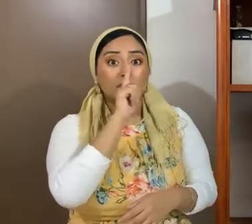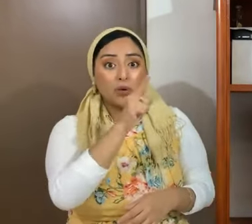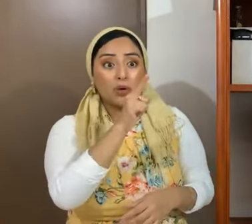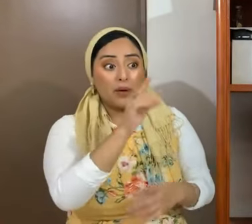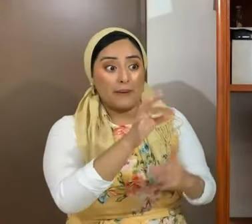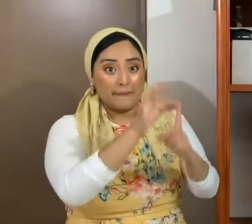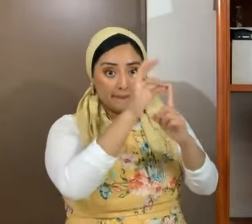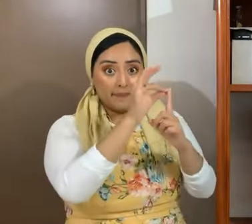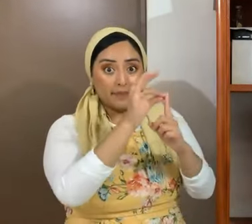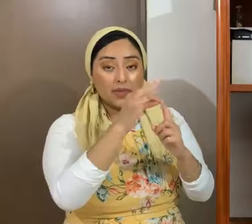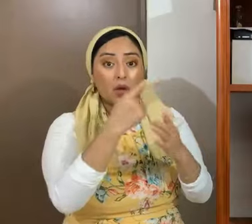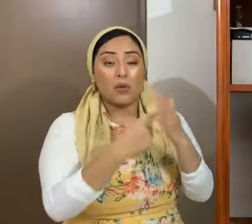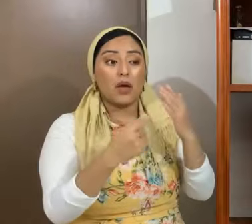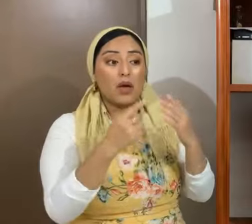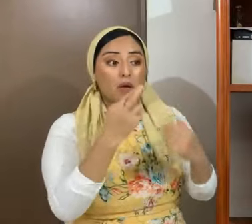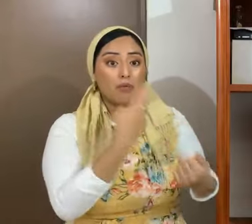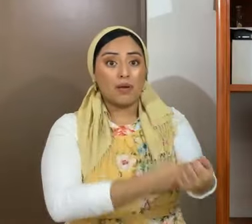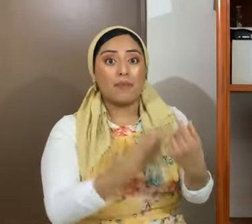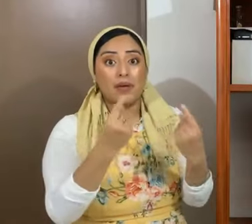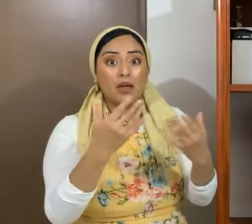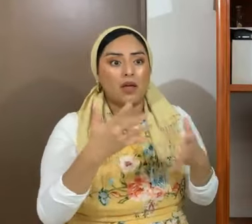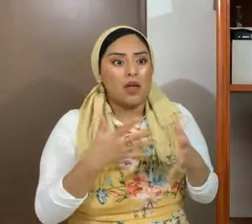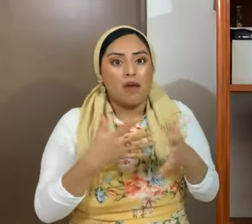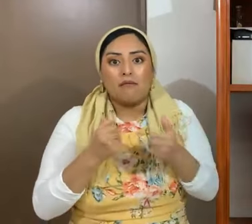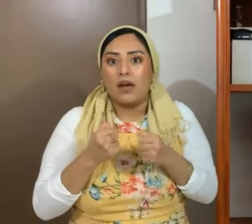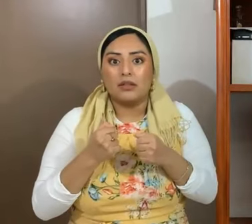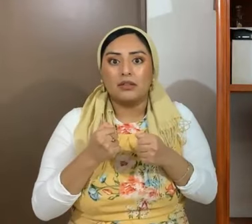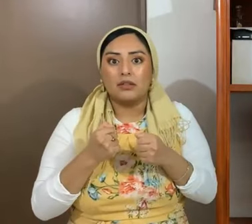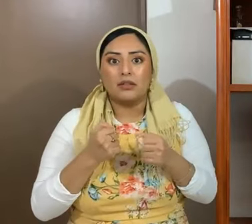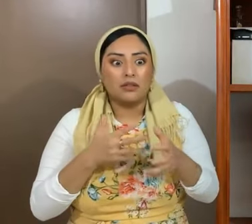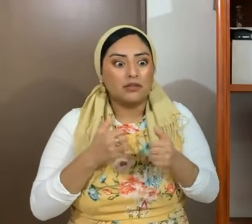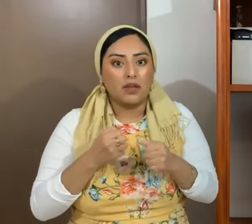escogida es lo que hizo, que de inmediato